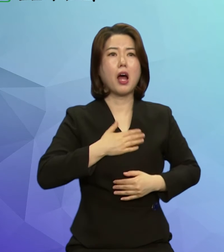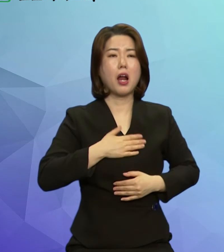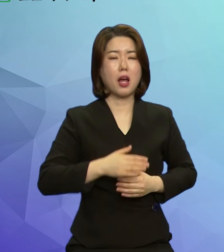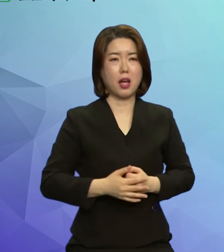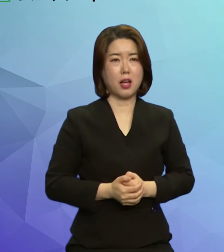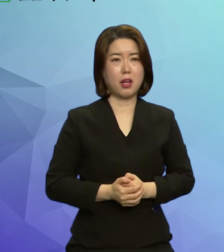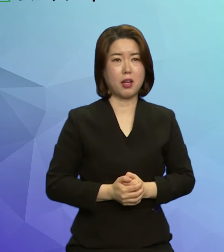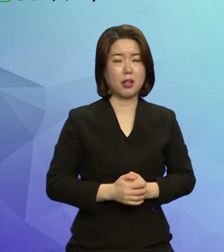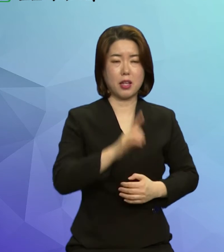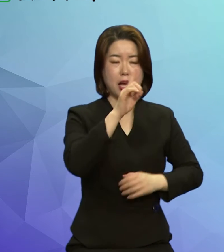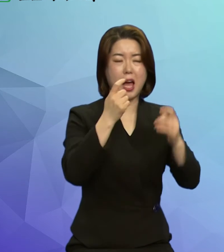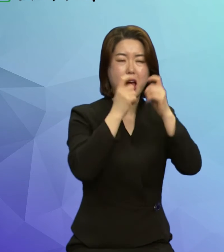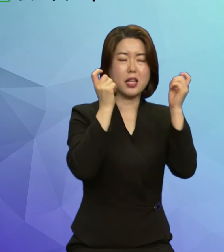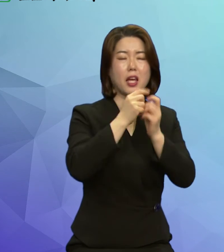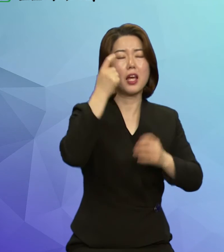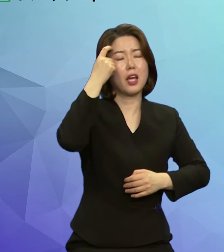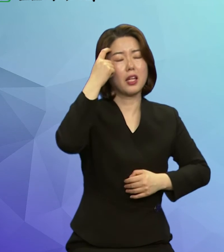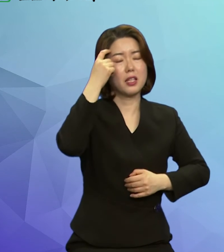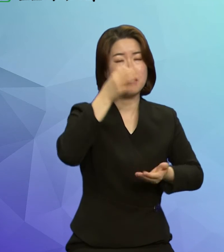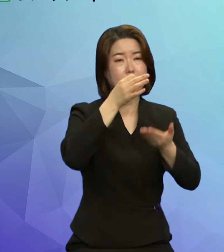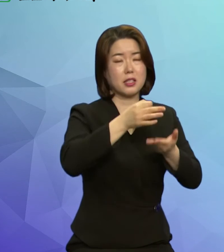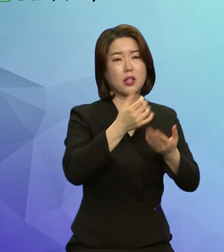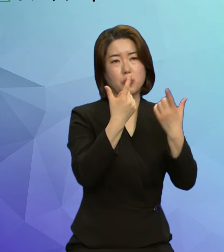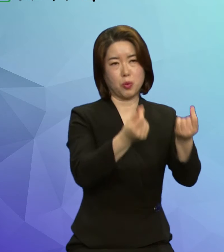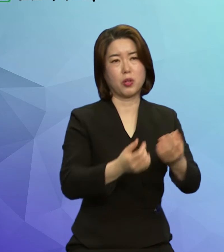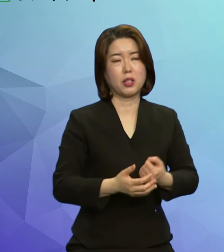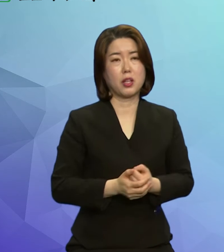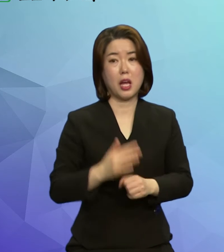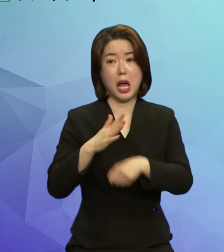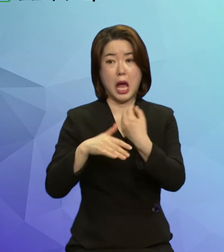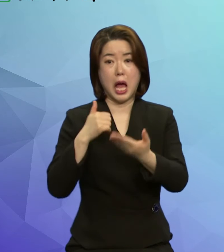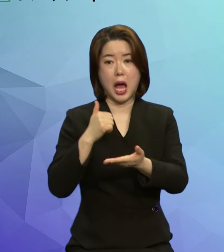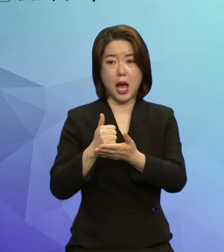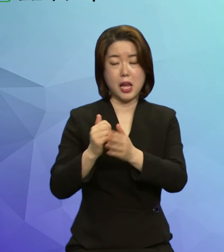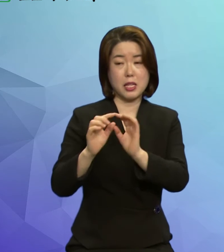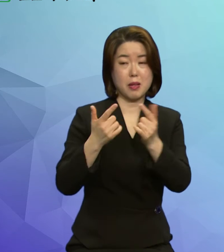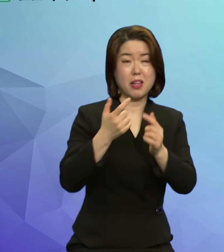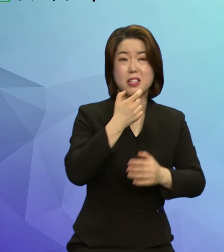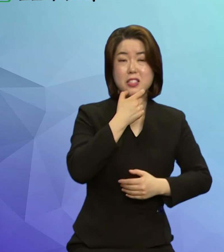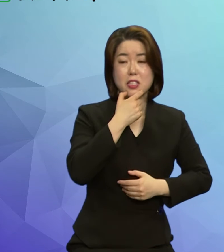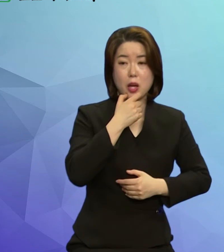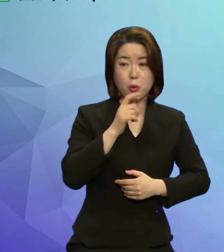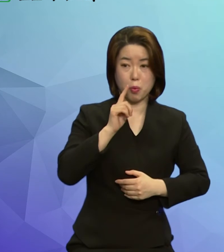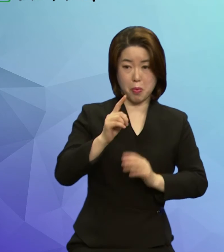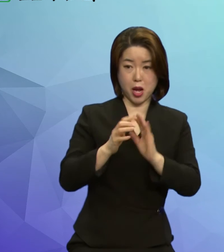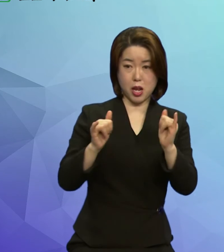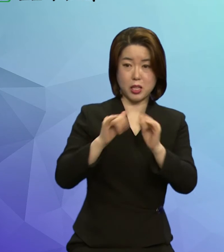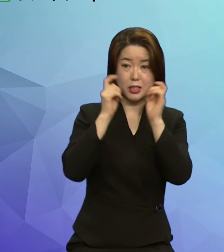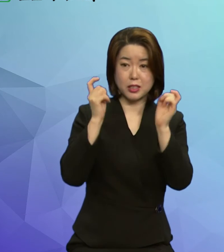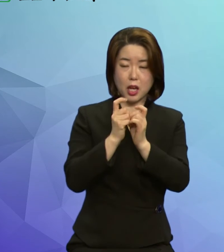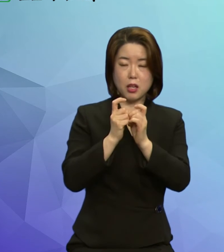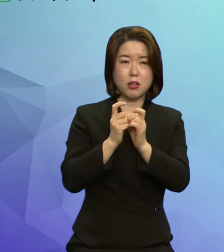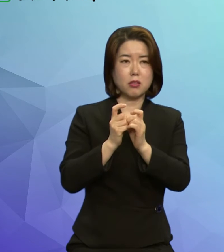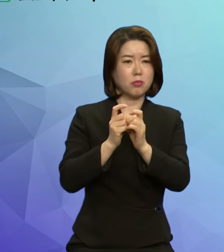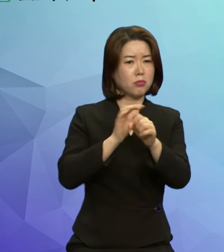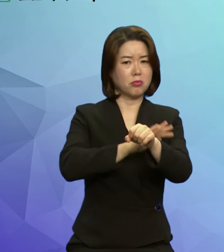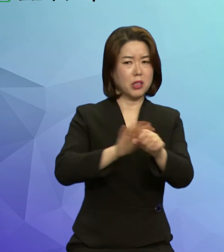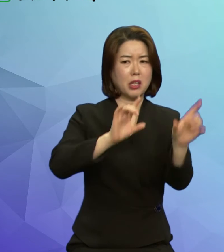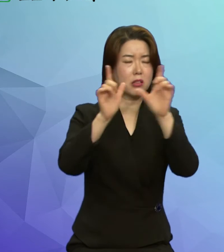한 개인의 인생관도 마찬가지예요. 하나님을 부인한 인생은 절대로 잘 살 수가 없어요.